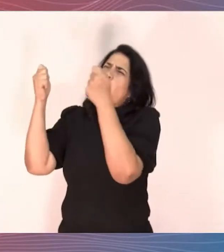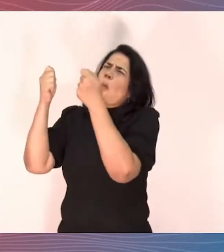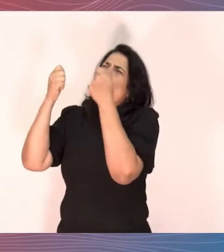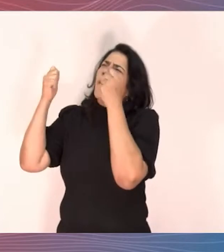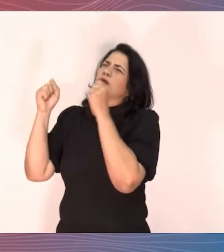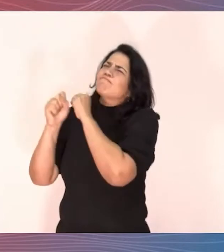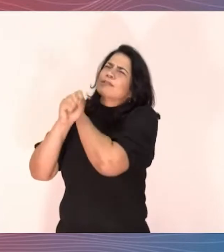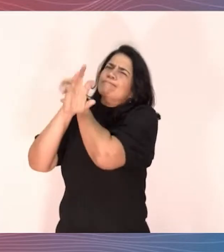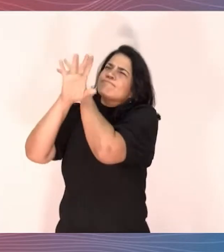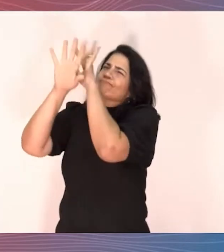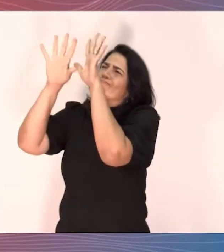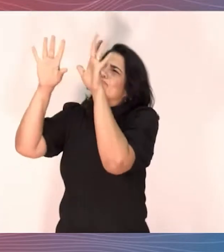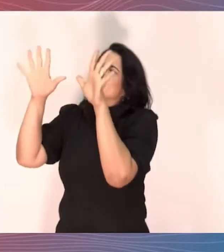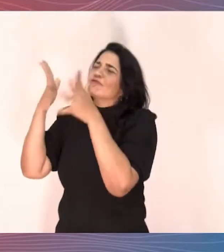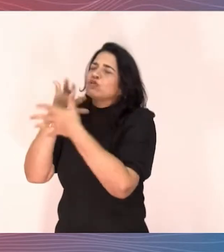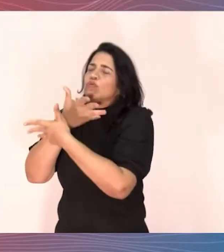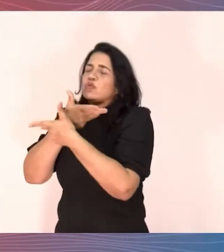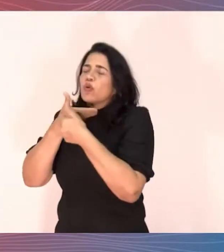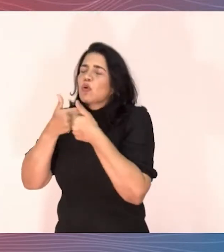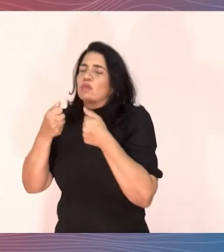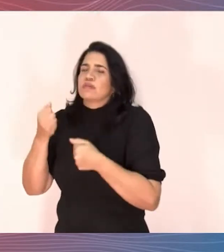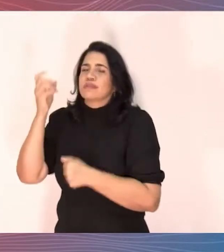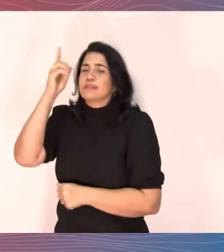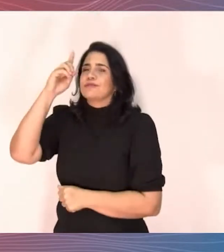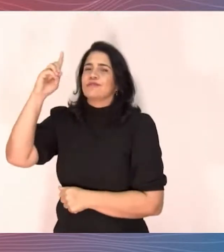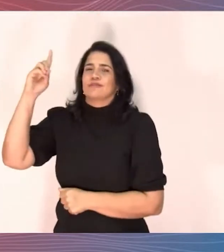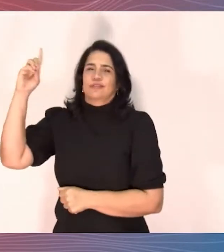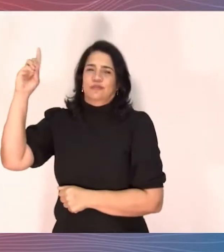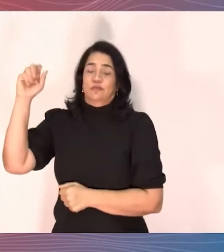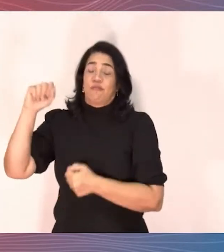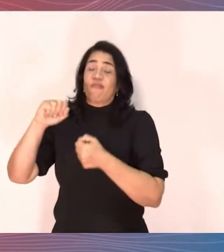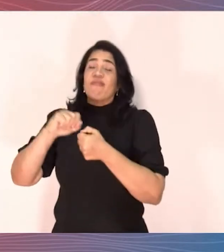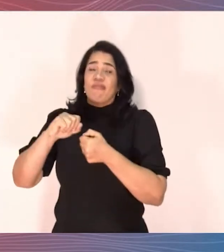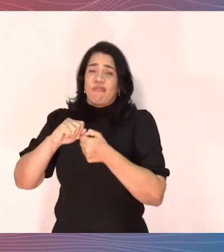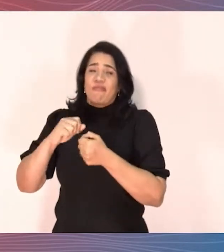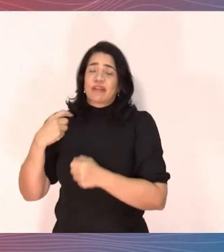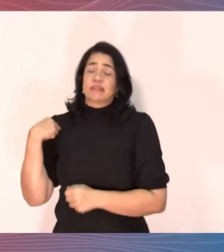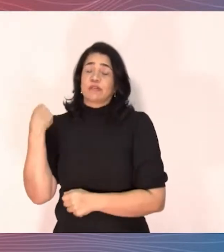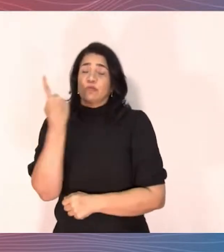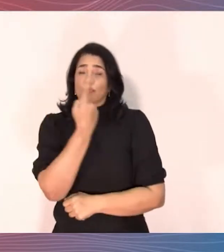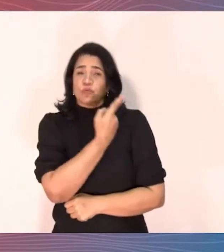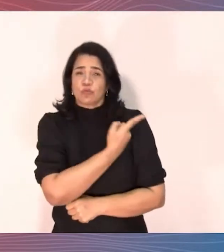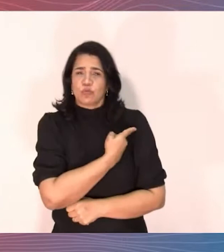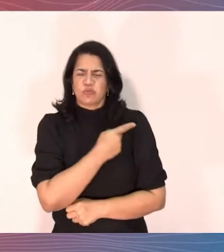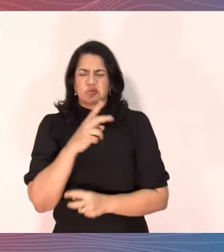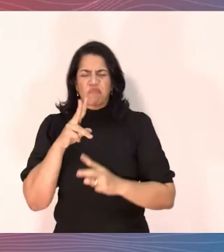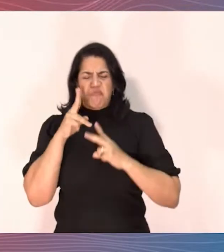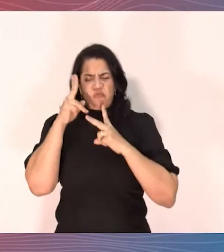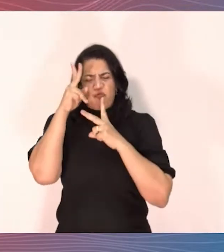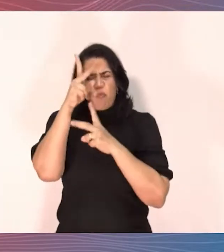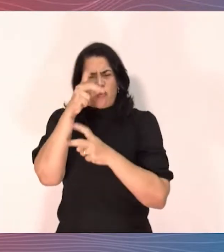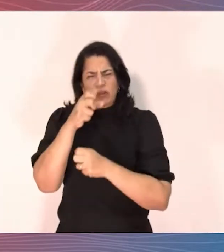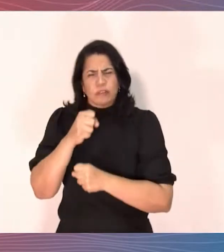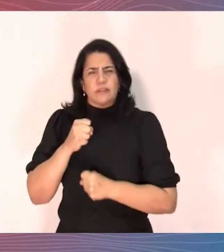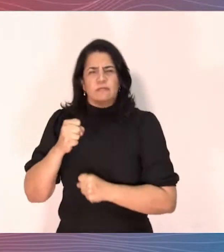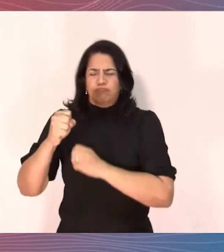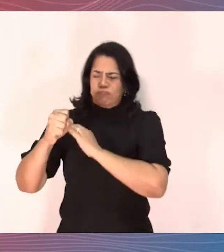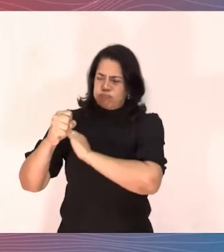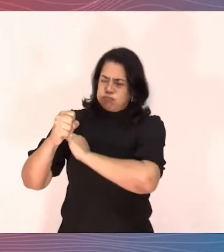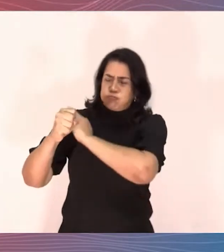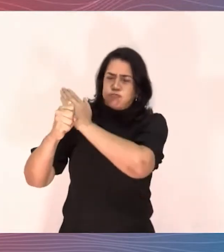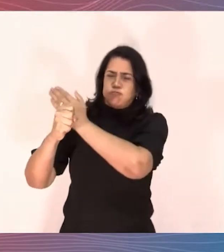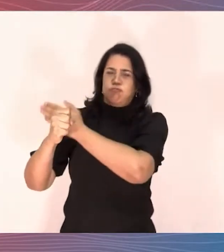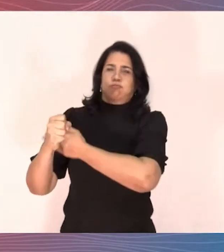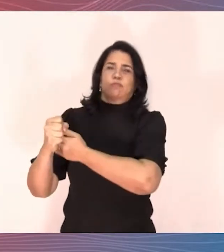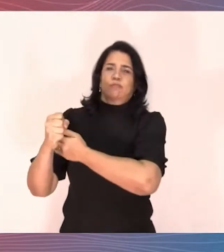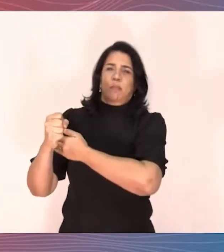vos conceda que sejais fortalecidos com poder, mediante o seu Espírito no